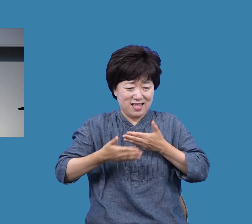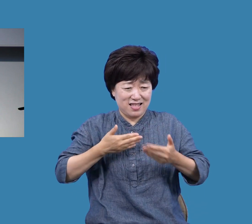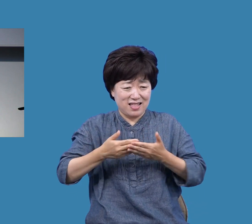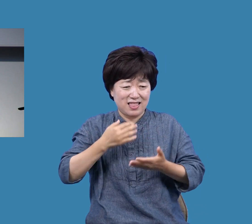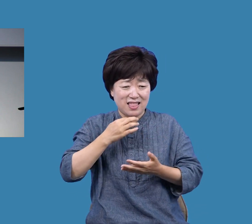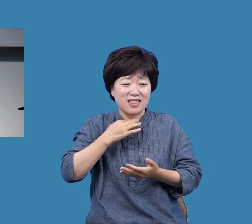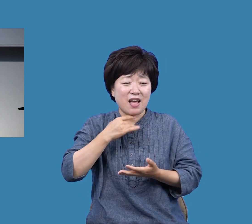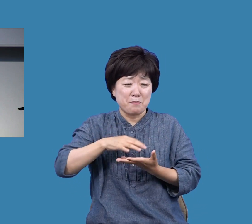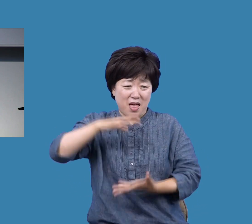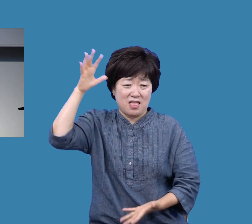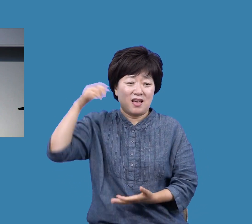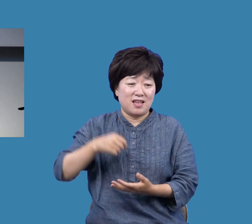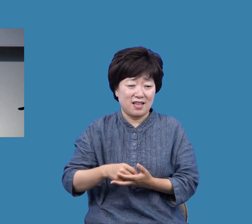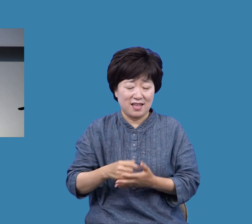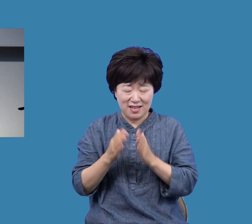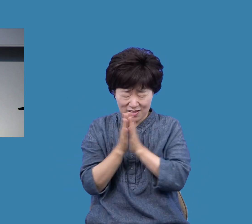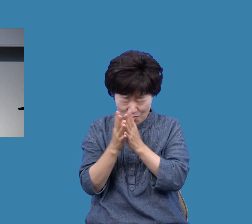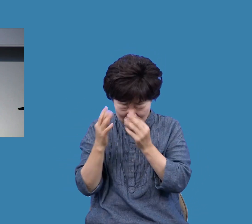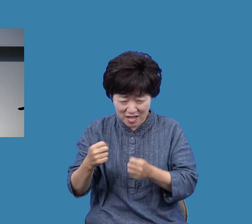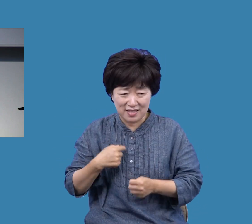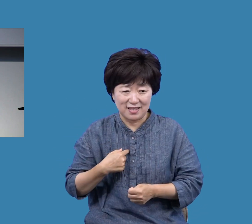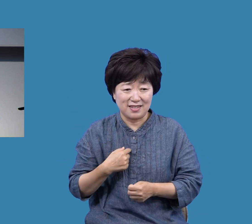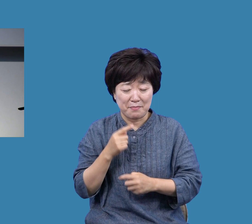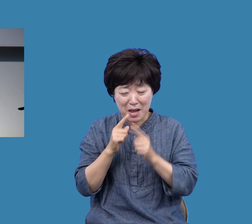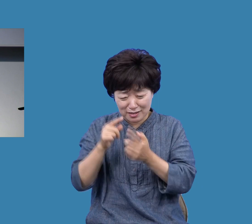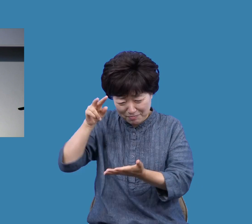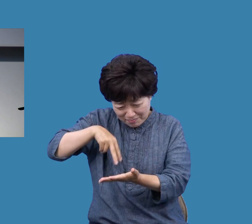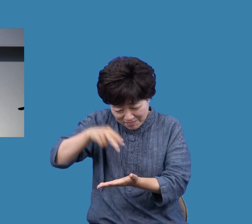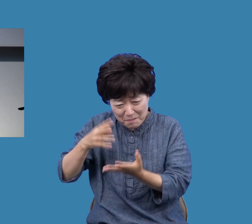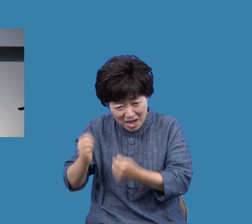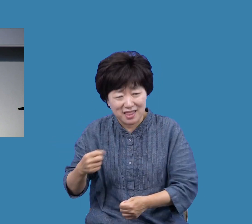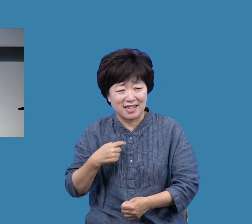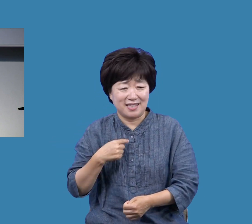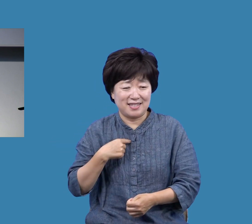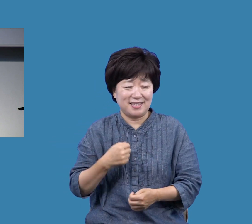더 했고 말씀을 파도 더 팠고